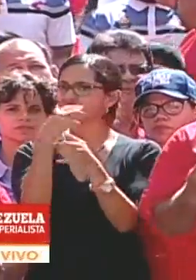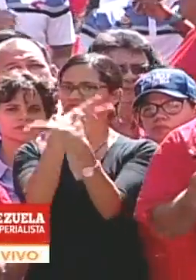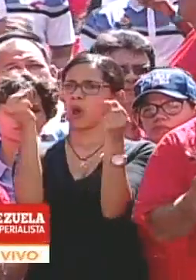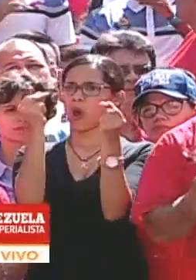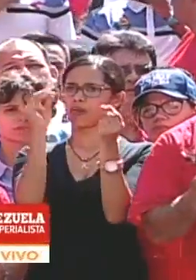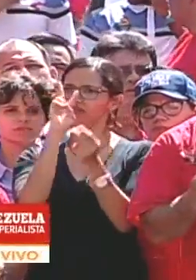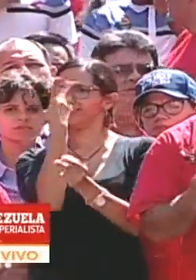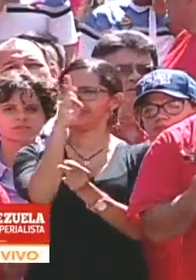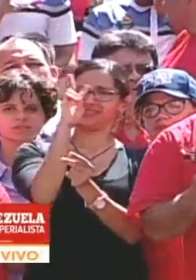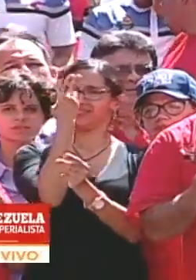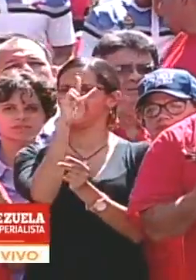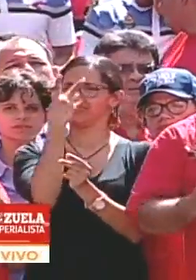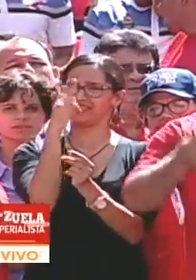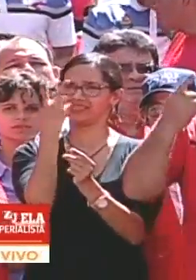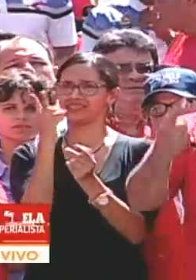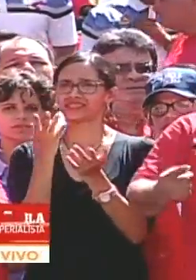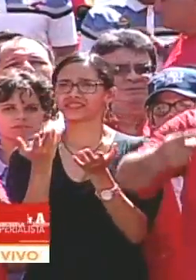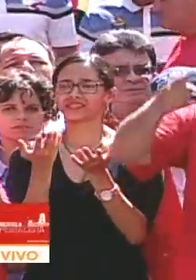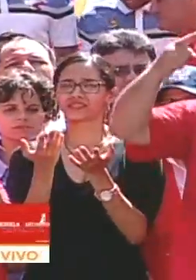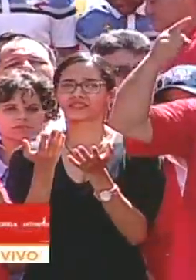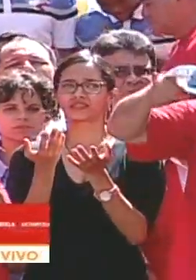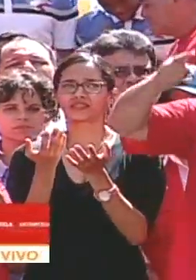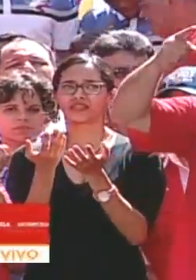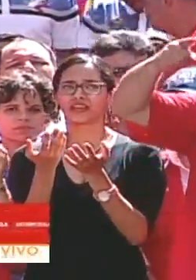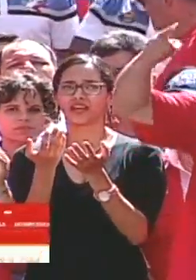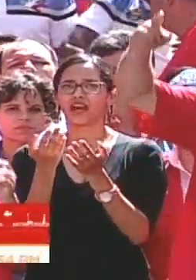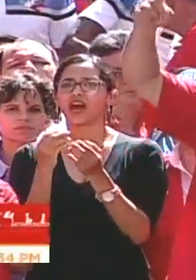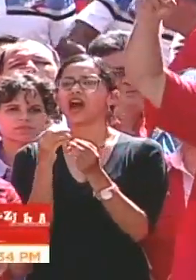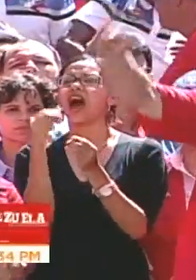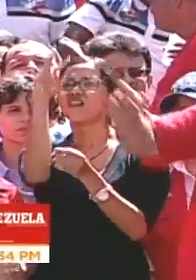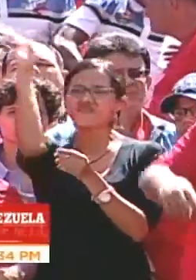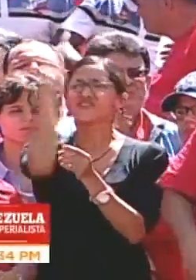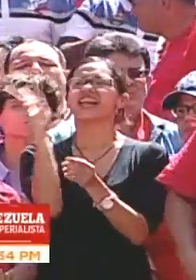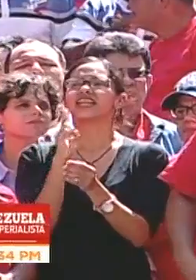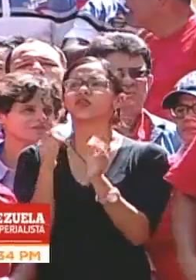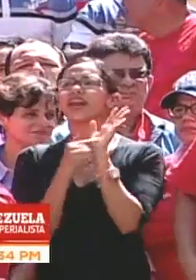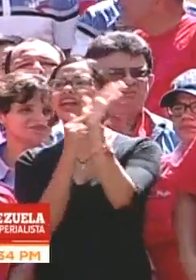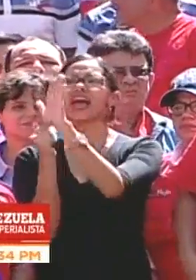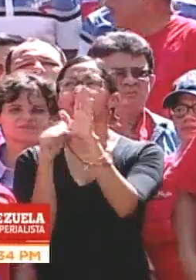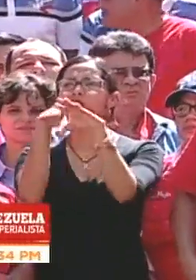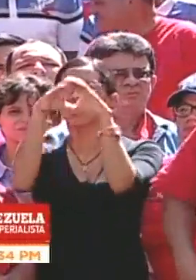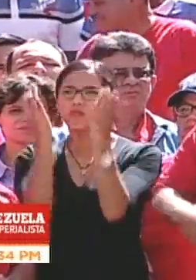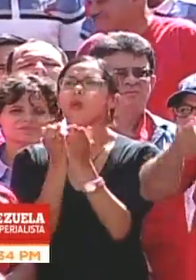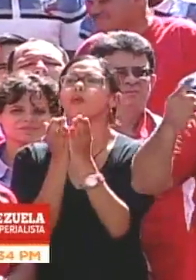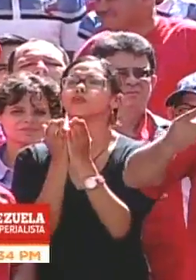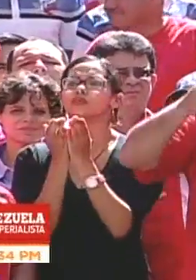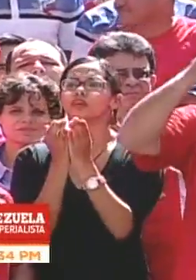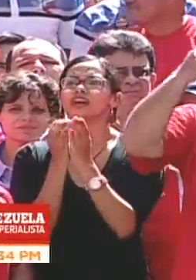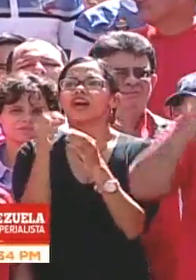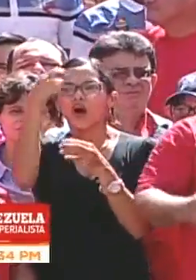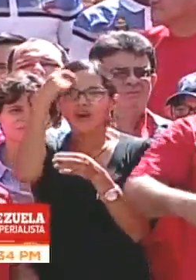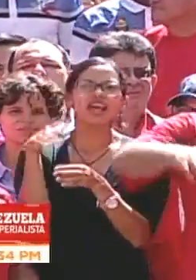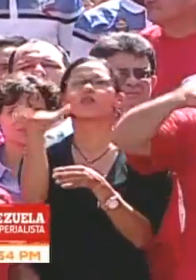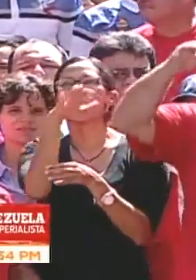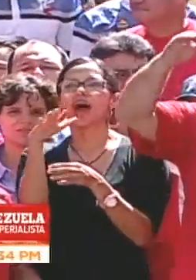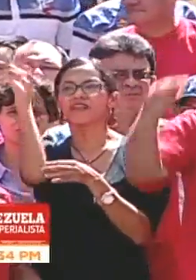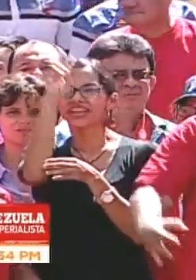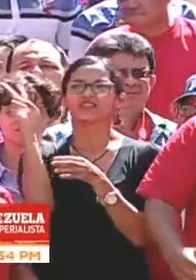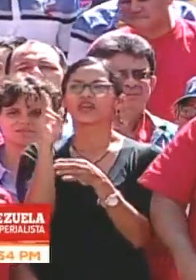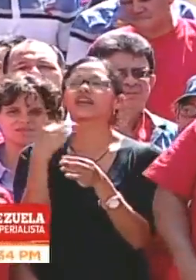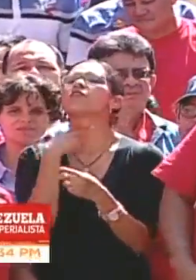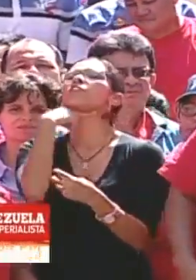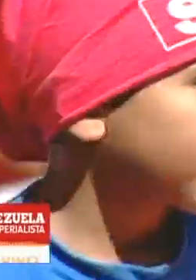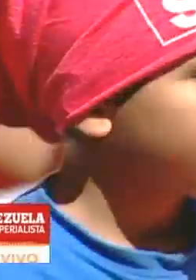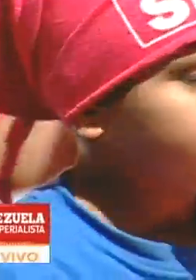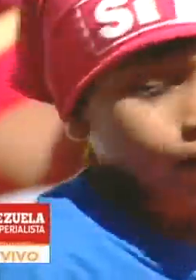Y hoy puede Venezuela ser ejemplo nuevamente en el mundo. Puede el pueblo de Venezuela levantar